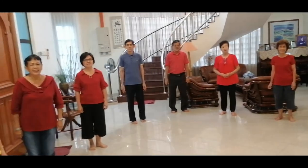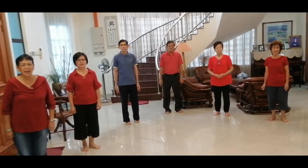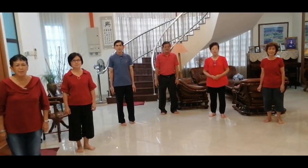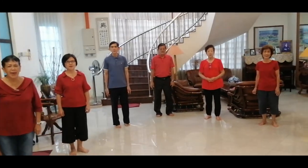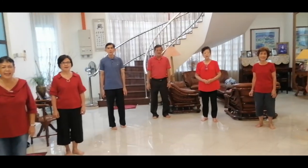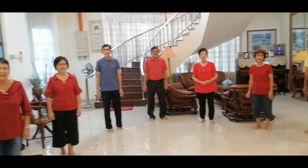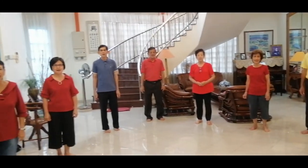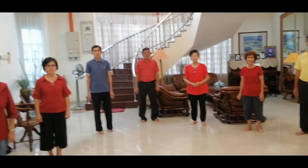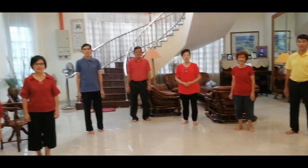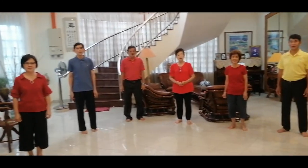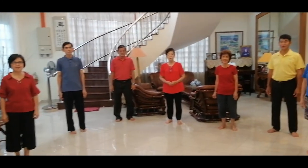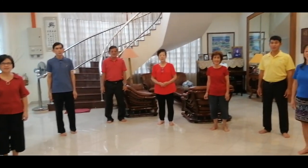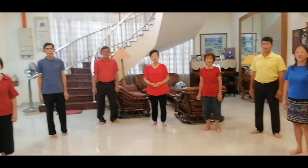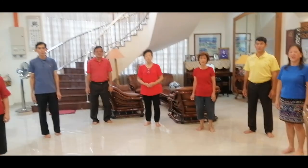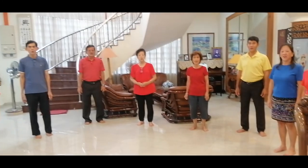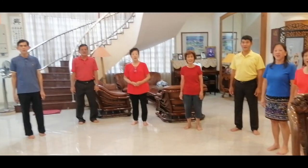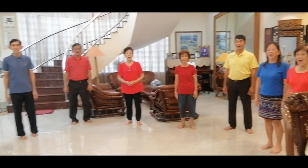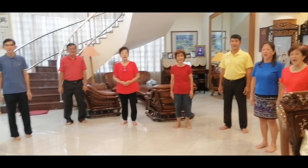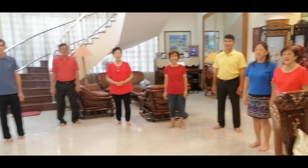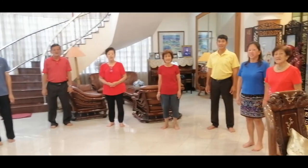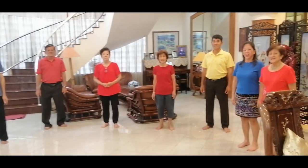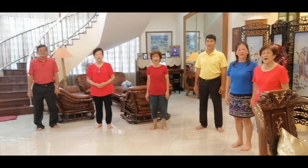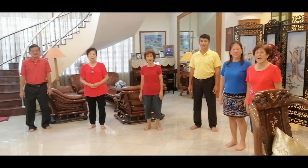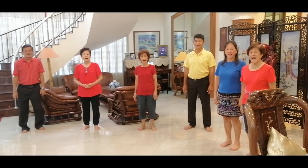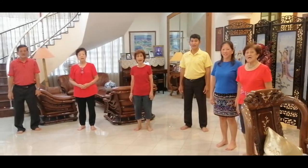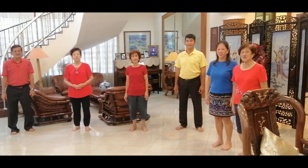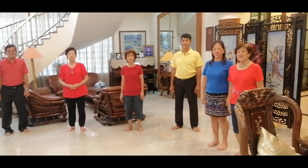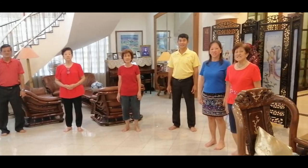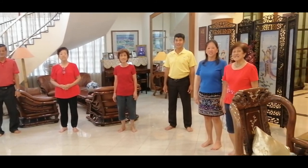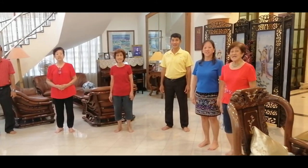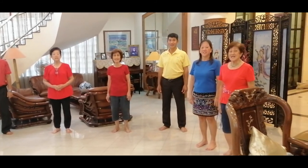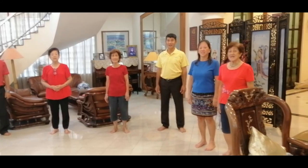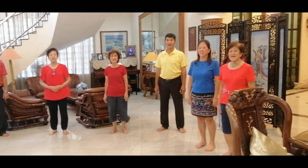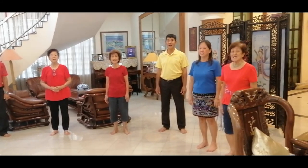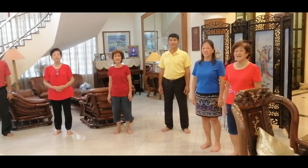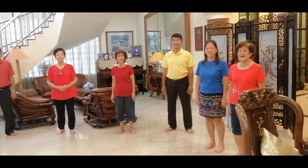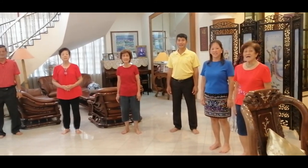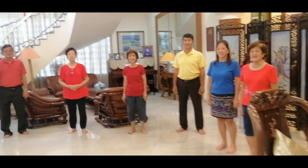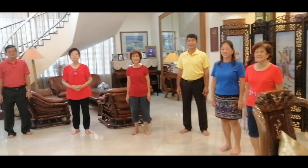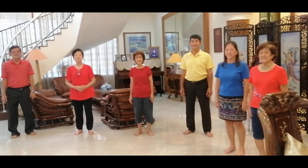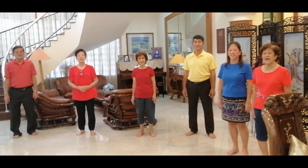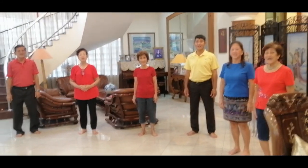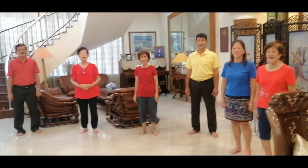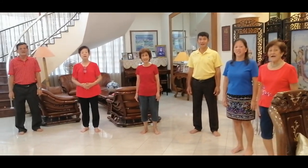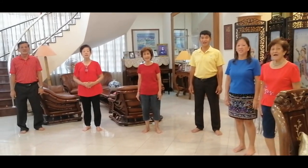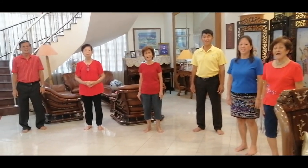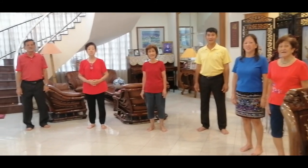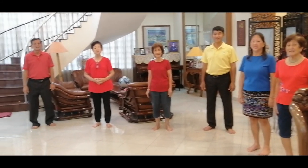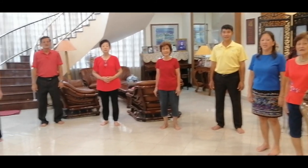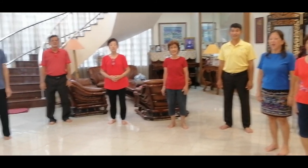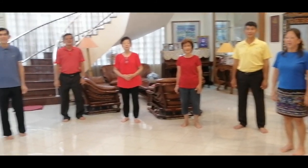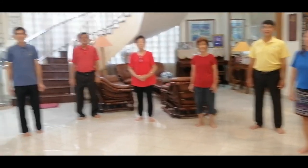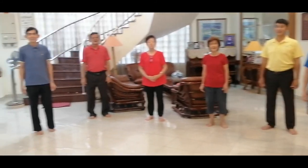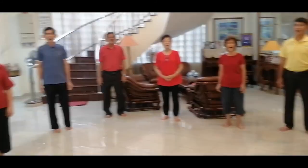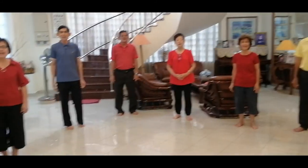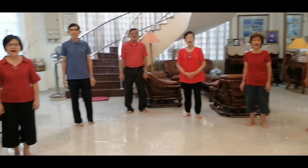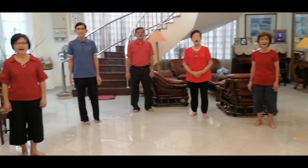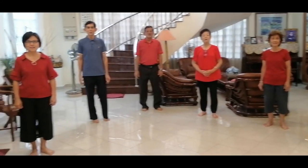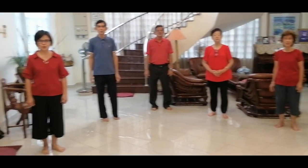天边那明月，笑看清澈的人间。太阳就